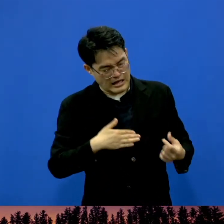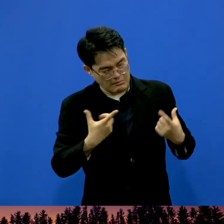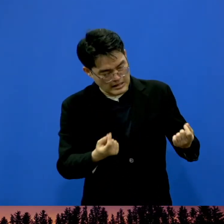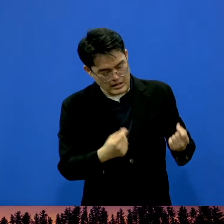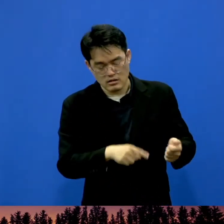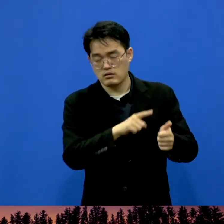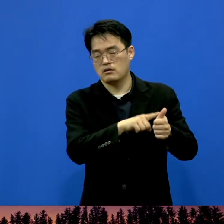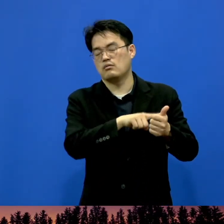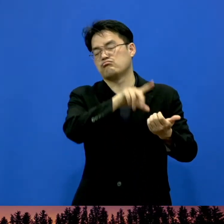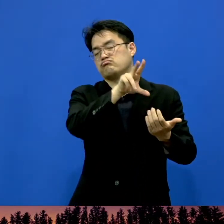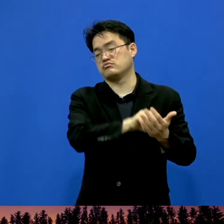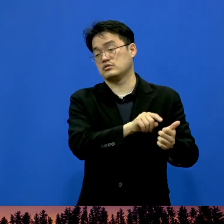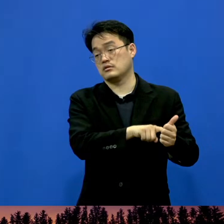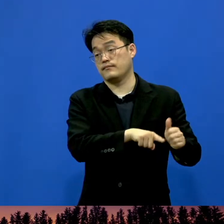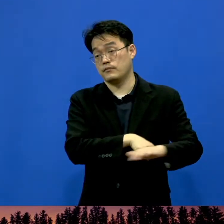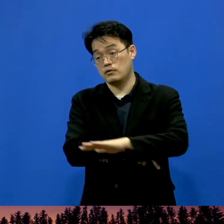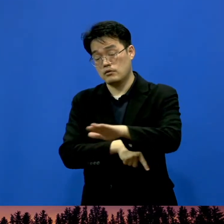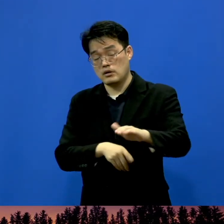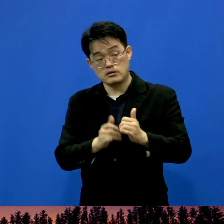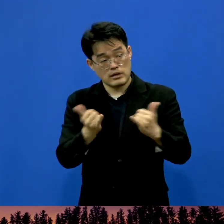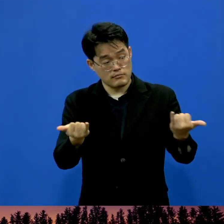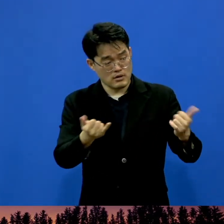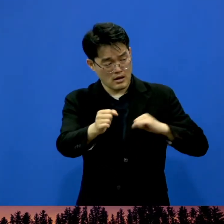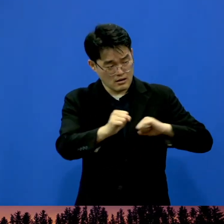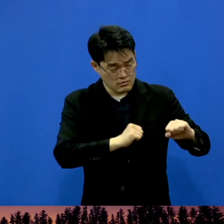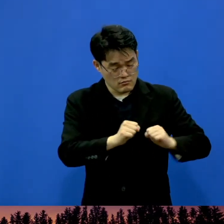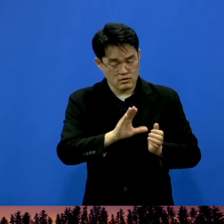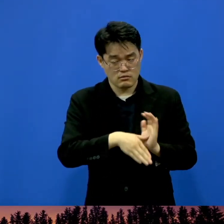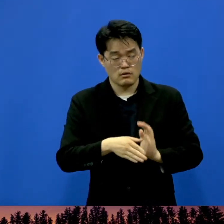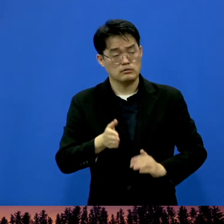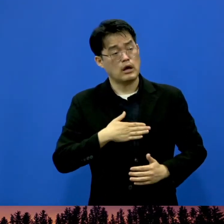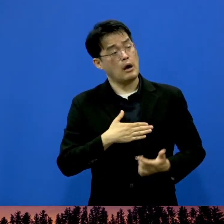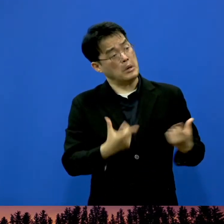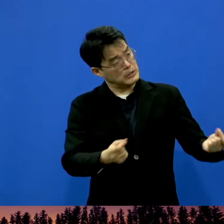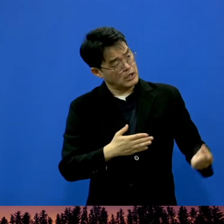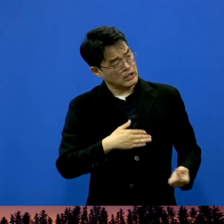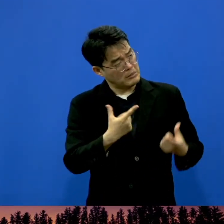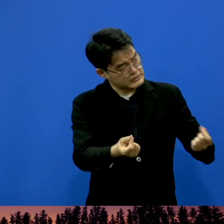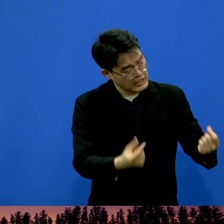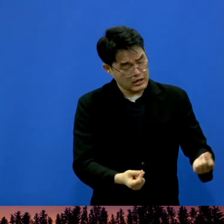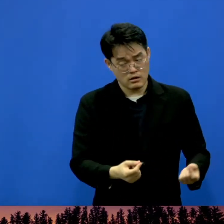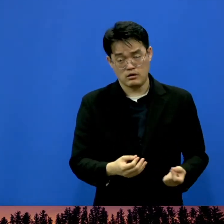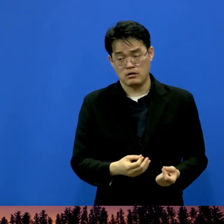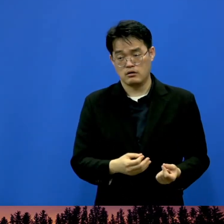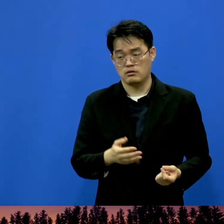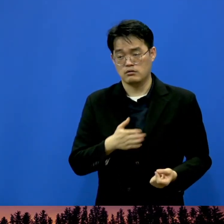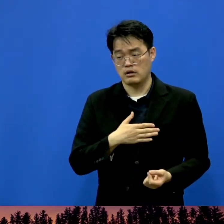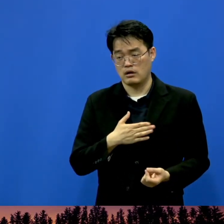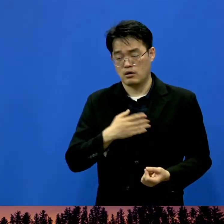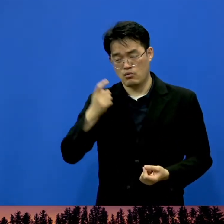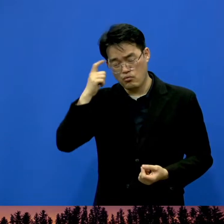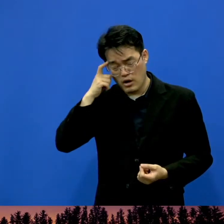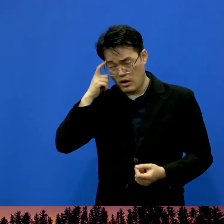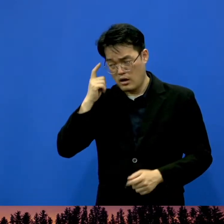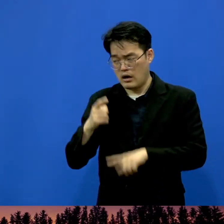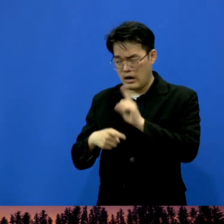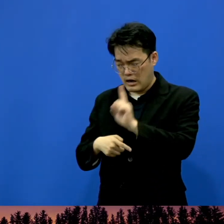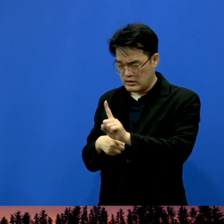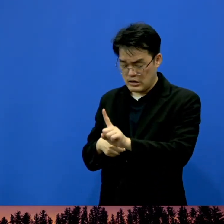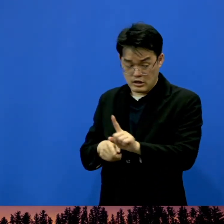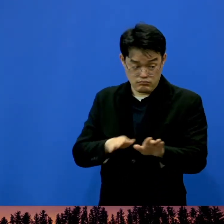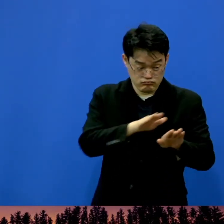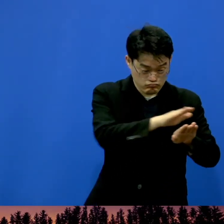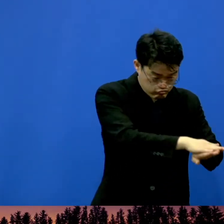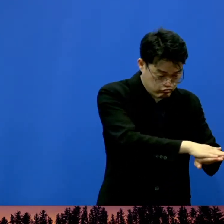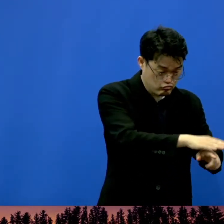여러분, 사람들이 어떤 행동을 하기 전에 항상 합리화를 해요. 합리화. 내가 왜 $1를 묻어야